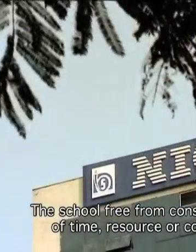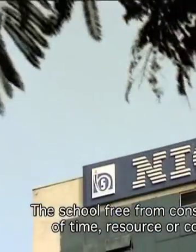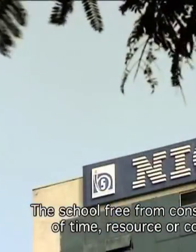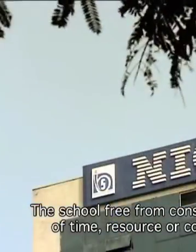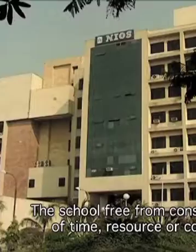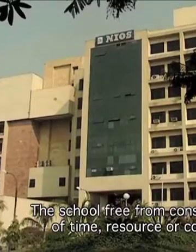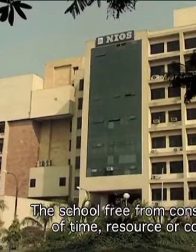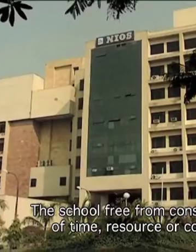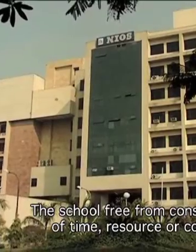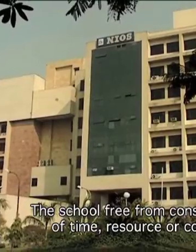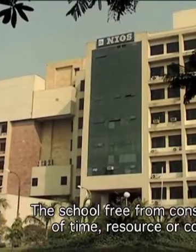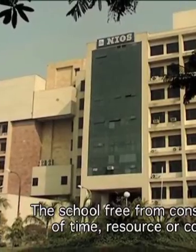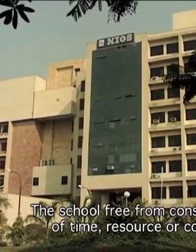विद्यालय जो मुक्त हो,